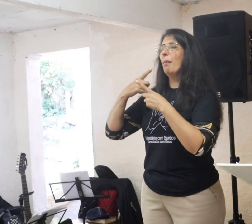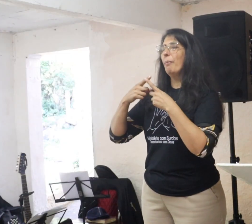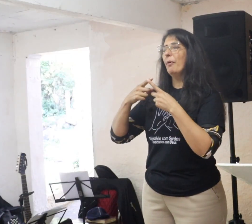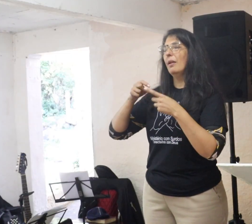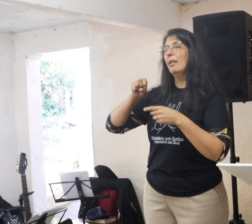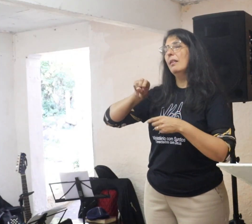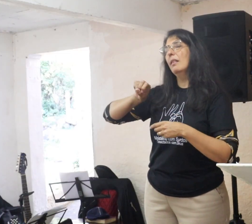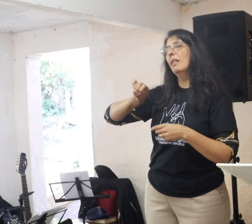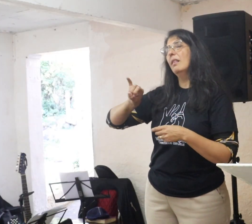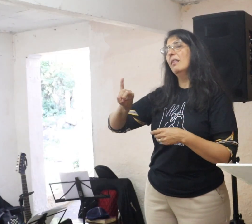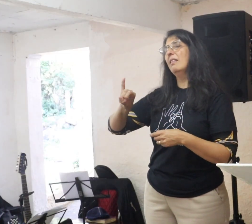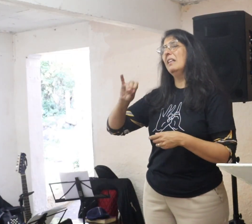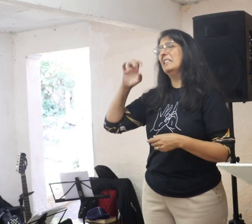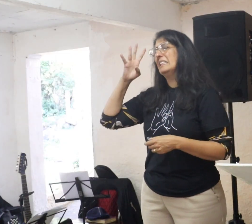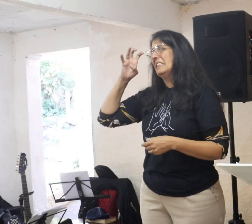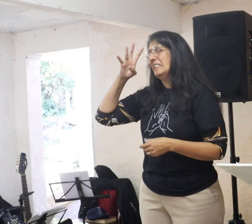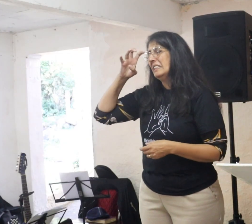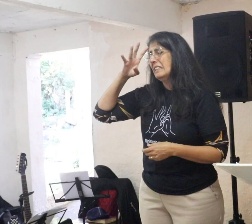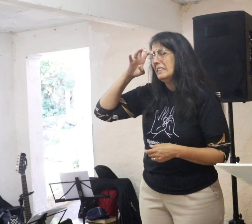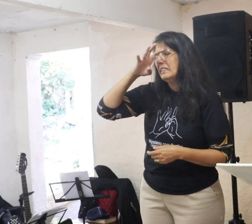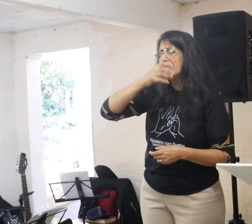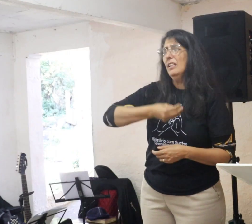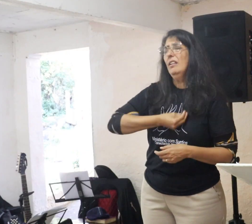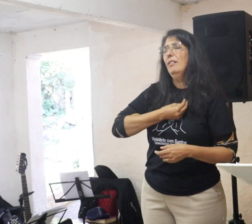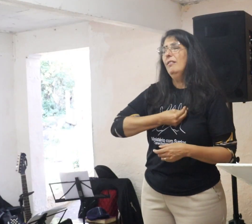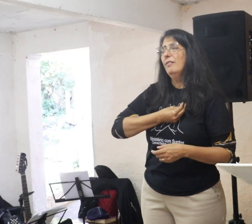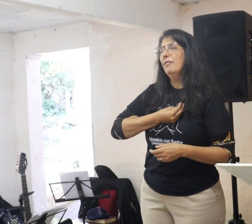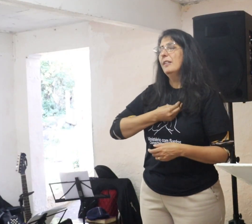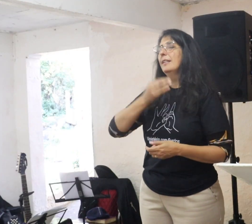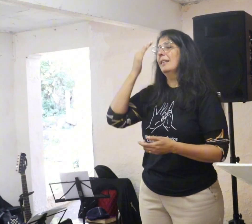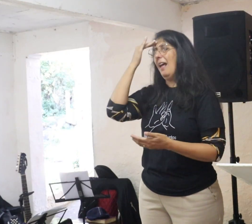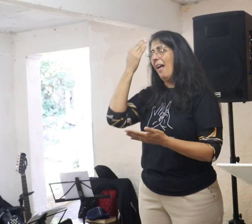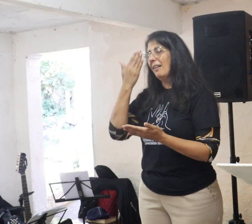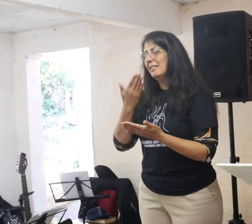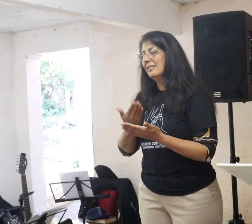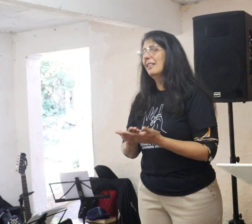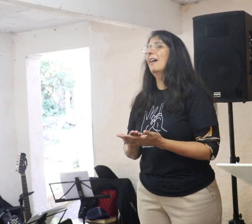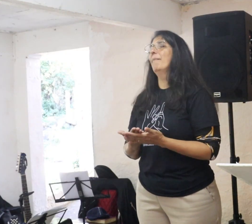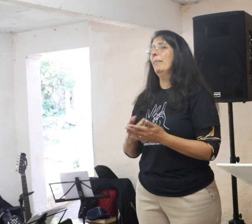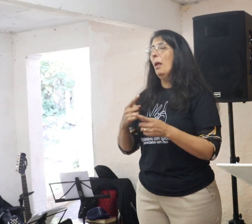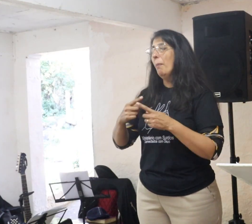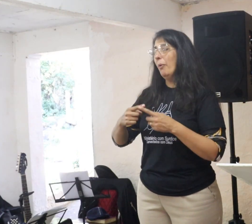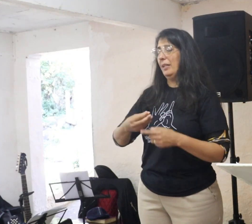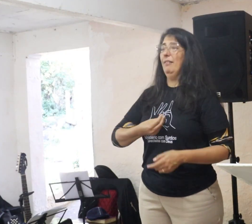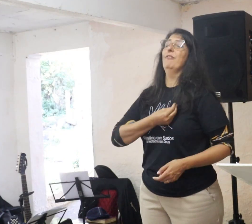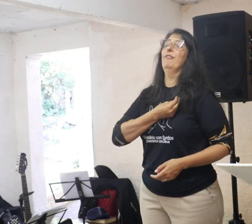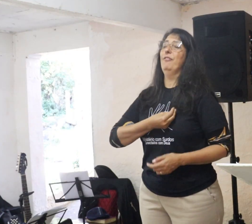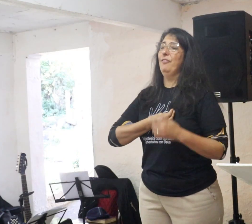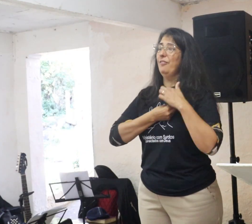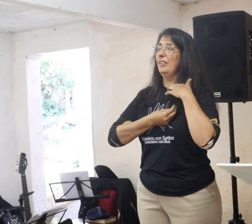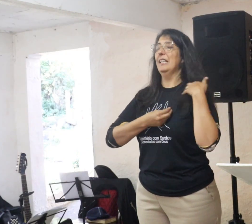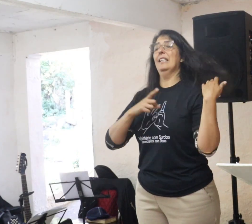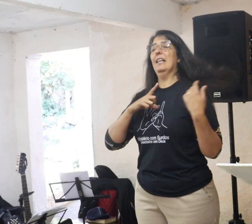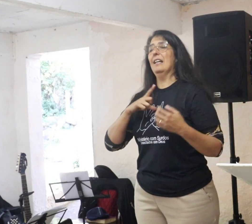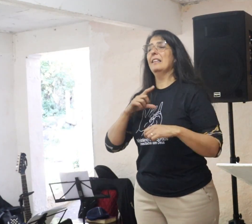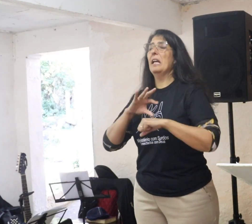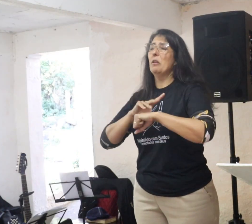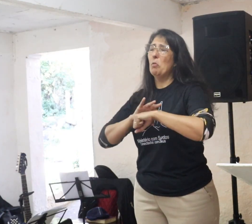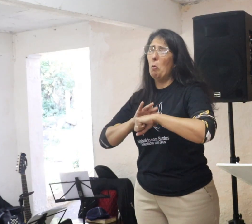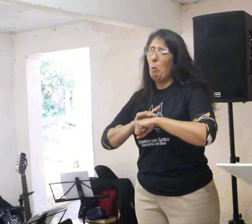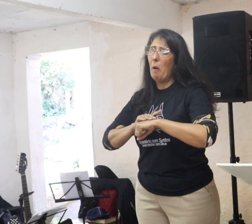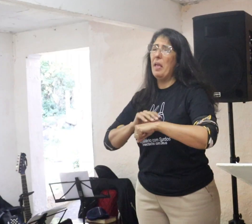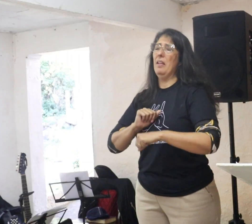dificuldade. Um ensino, ó Deus, fundamental para lidarmos com as doenças, para lidarmos com a decadência desse